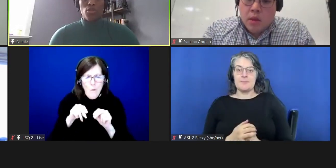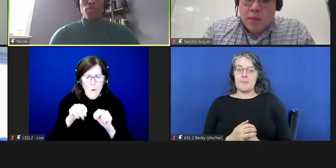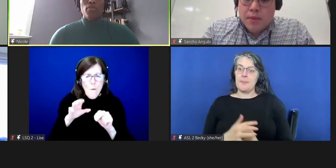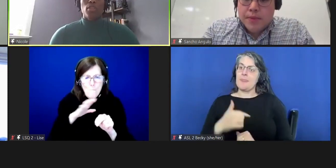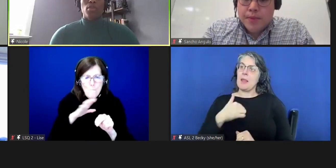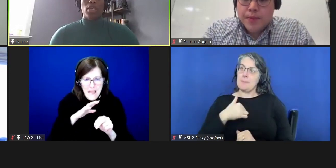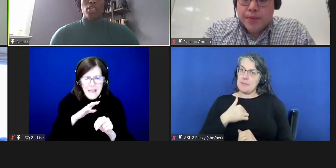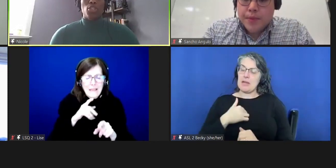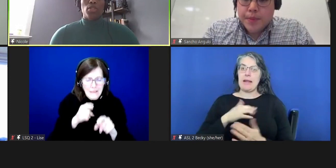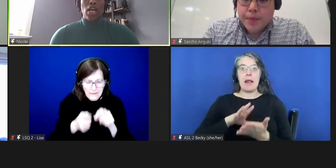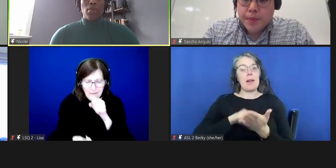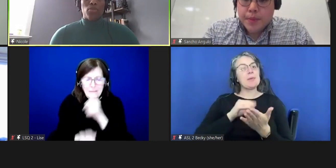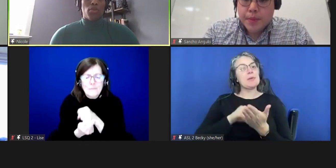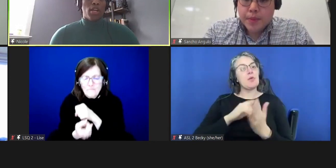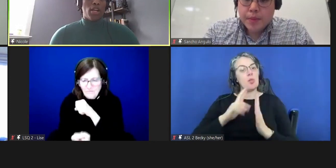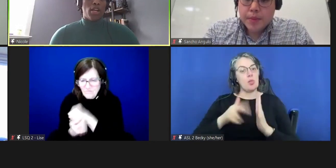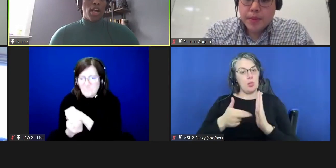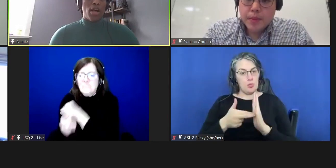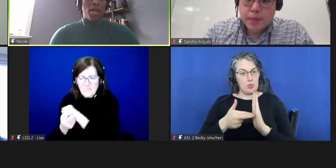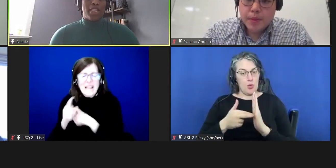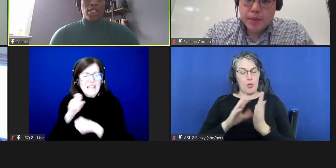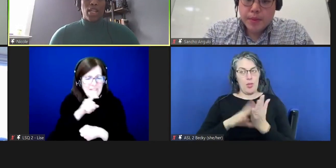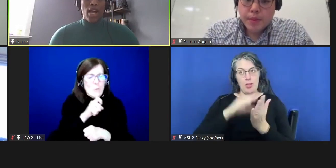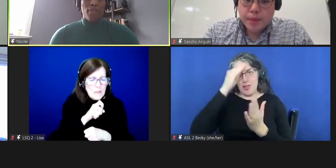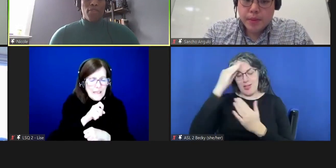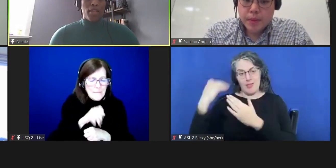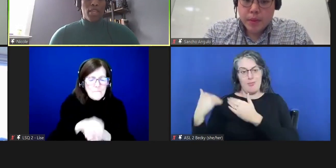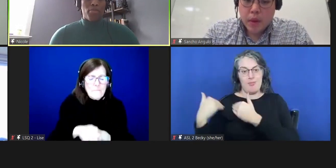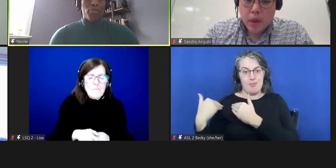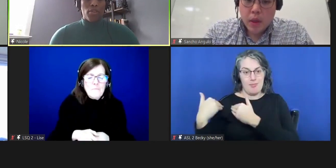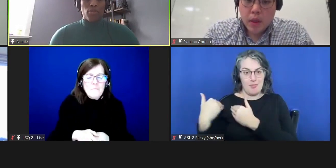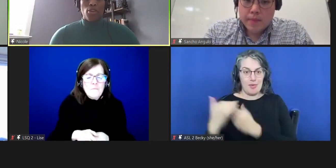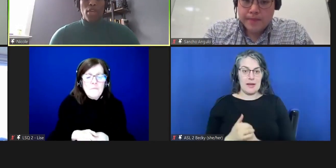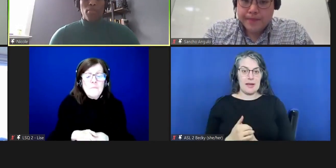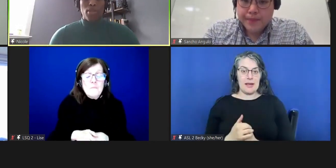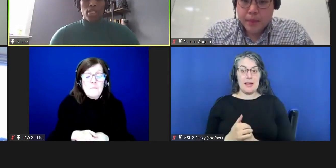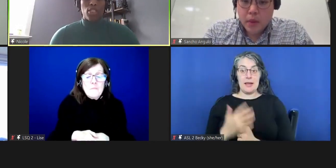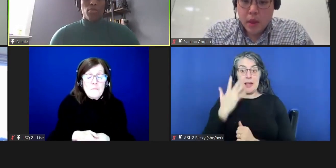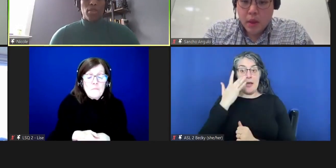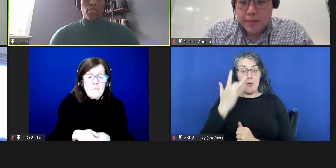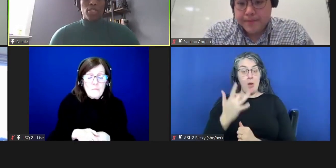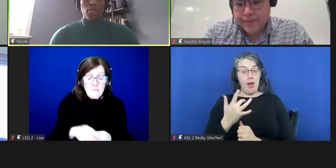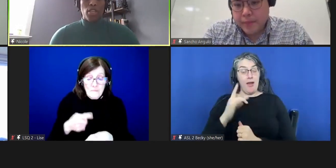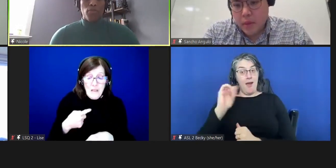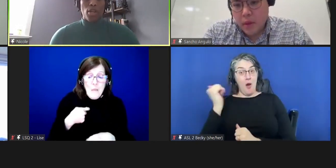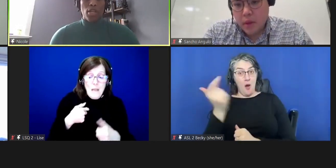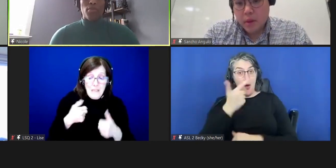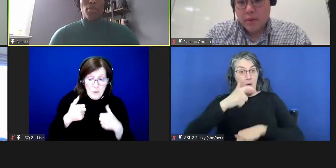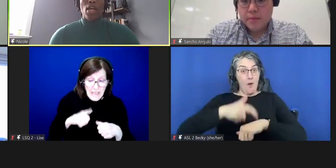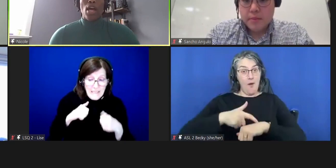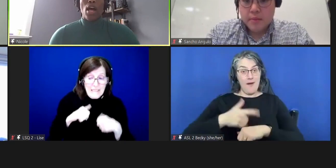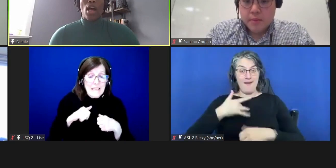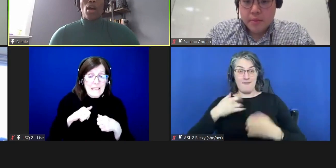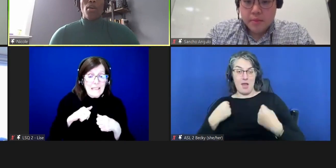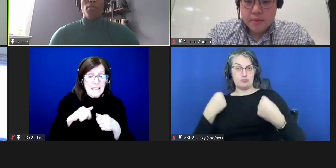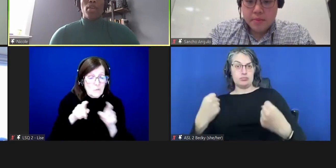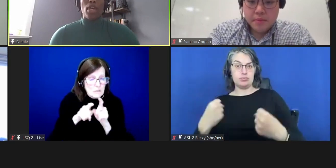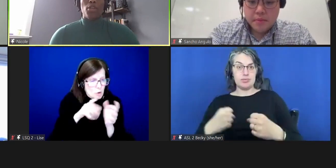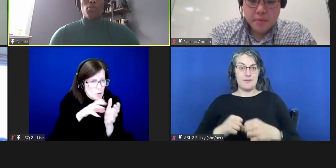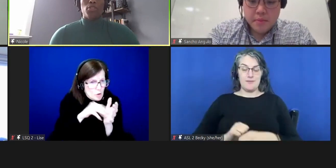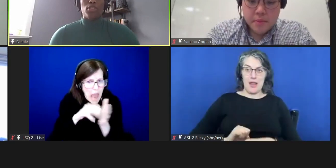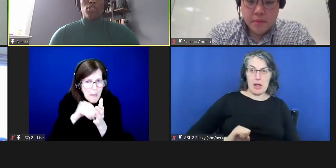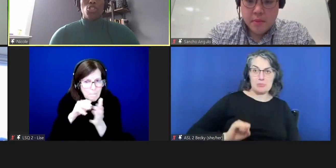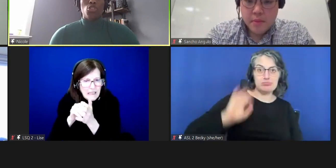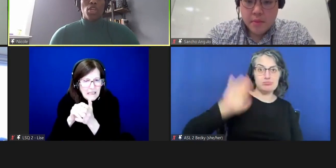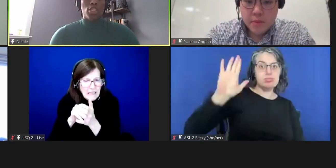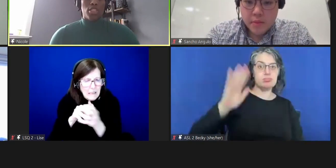Et donc, j'ai moi-même essayé, j'ai acquis un certain savoir-faire. Ça m'a pris des